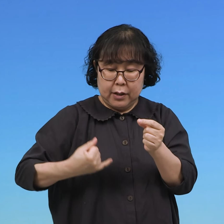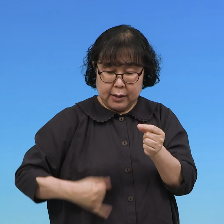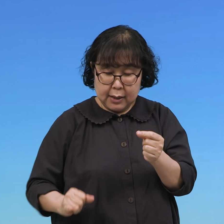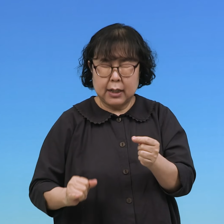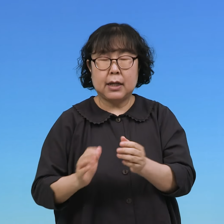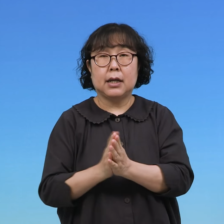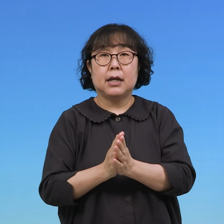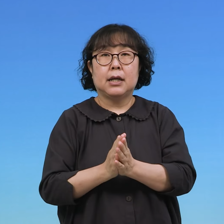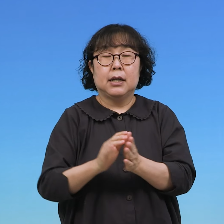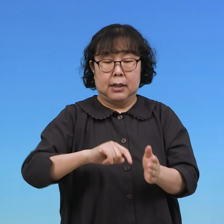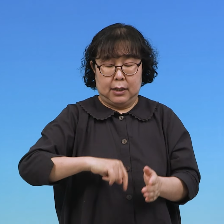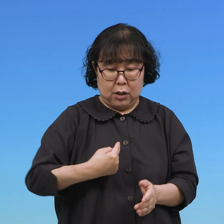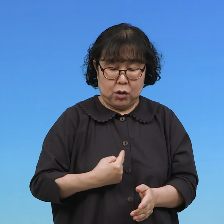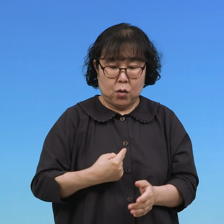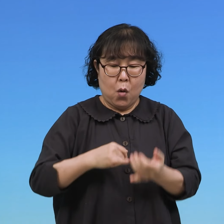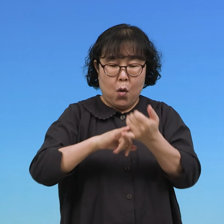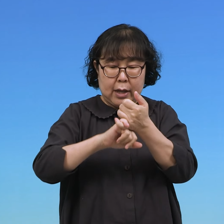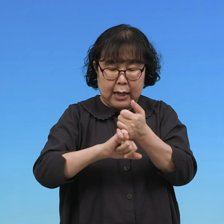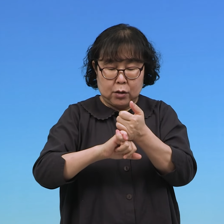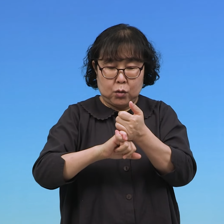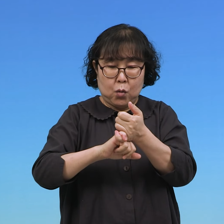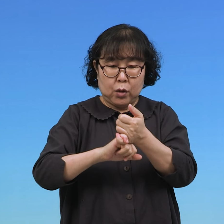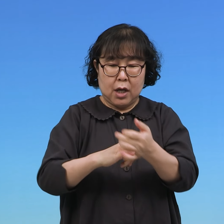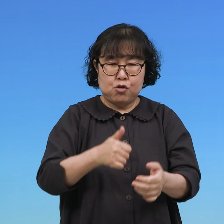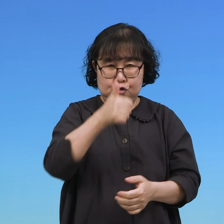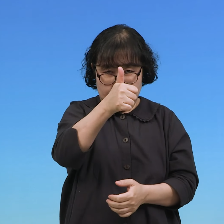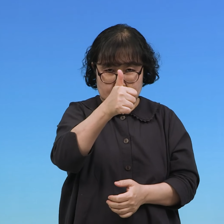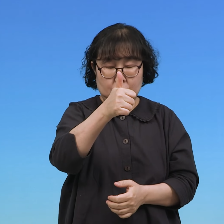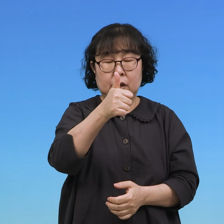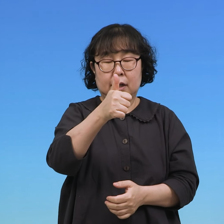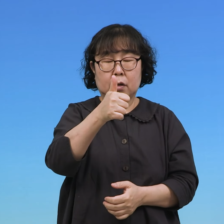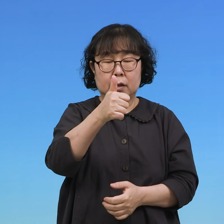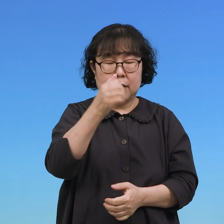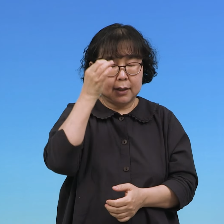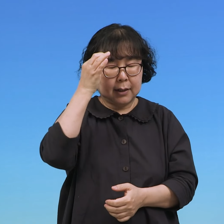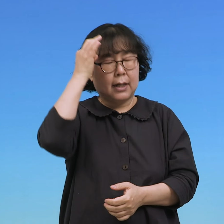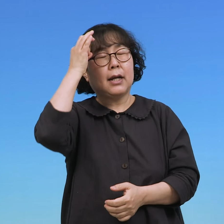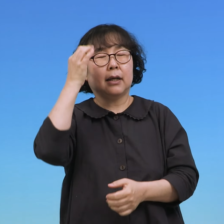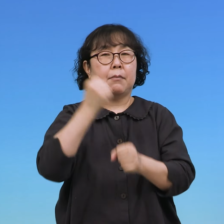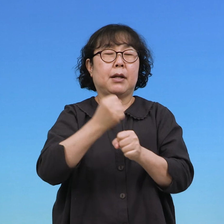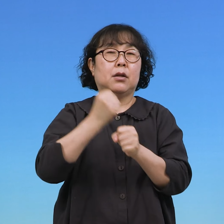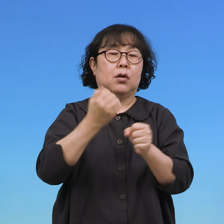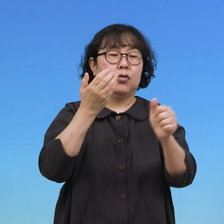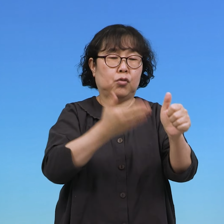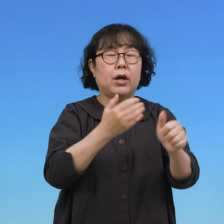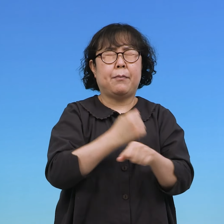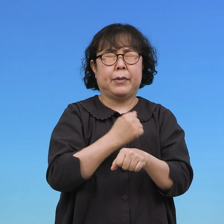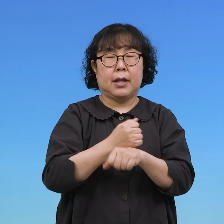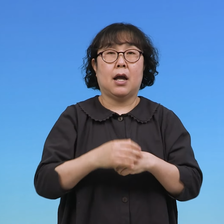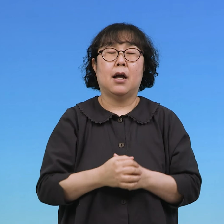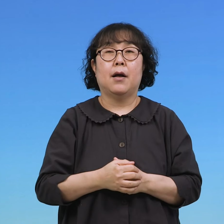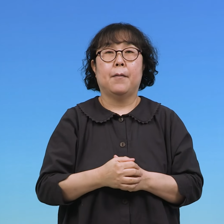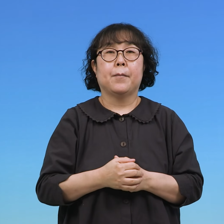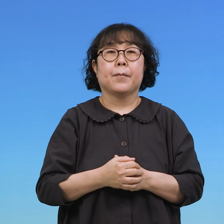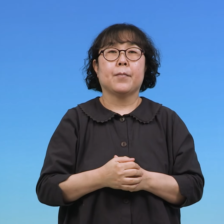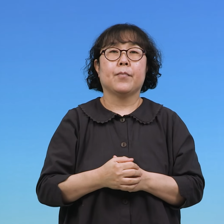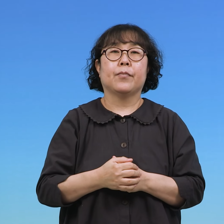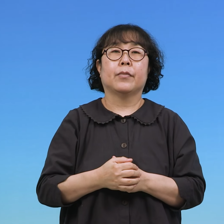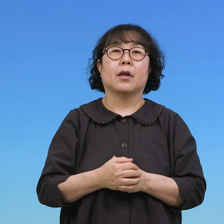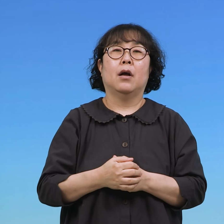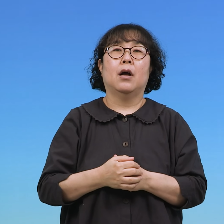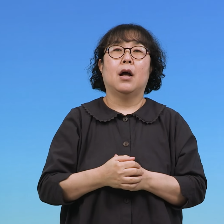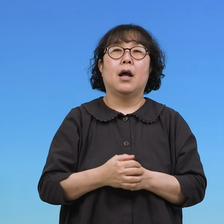하여금 그들 스스로가 이 약속의 주체라는 사실을 알도록 가르쳐야 됩니다. 아까 제가 본문 19절